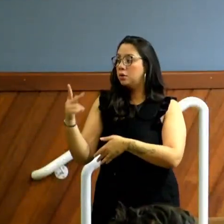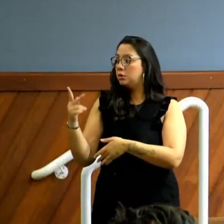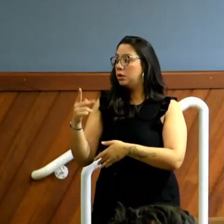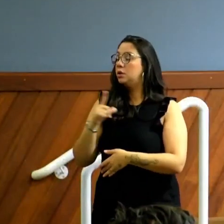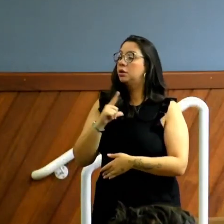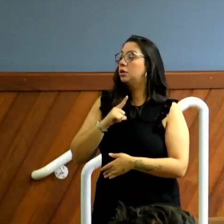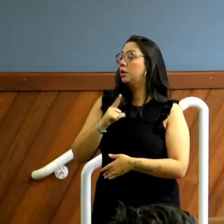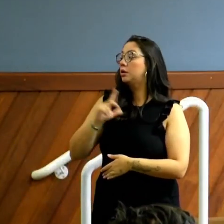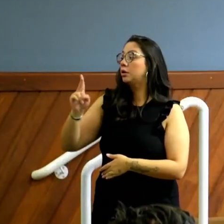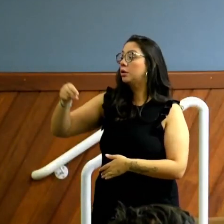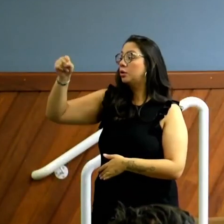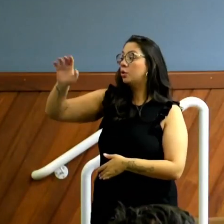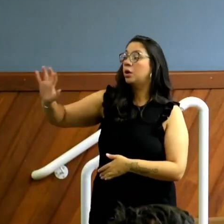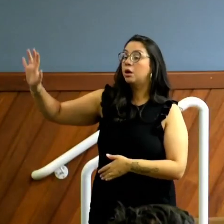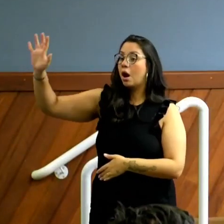sei lá,